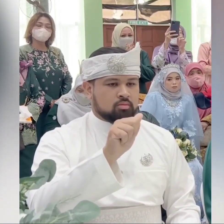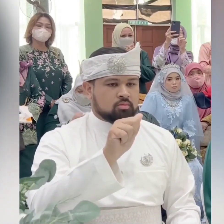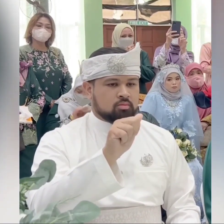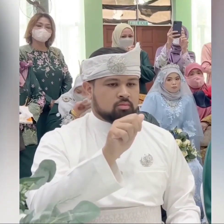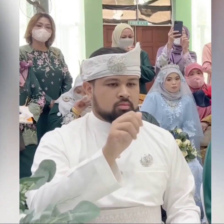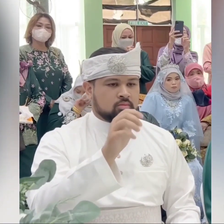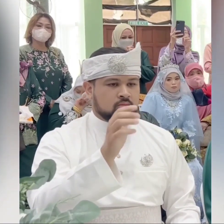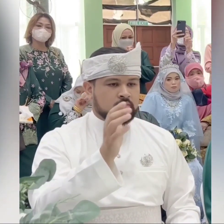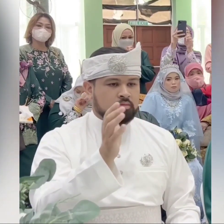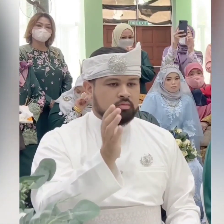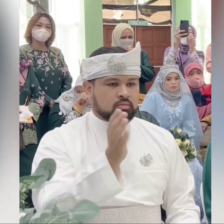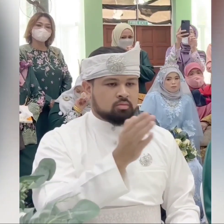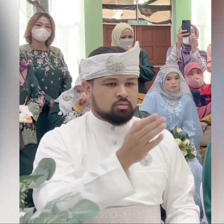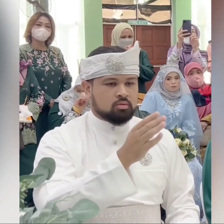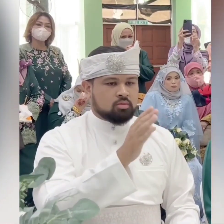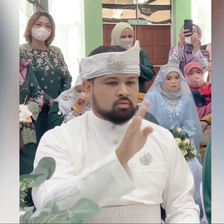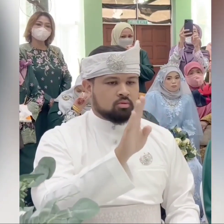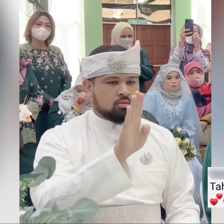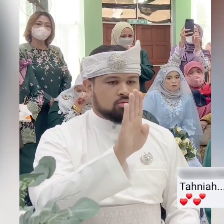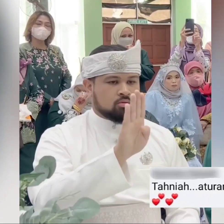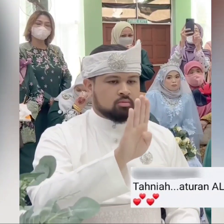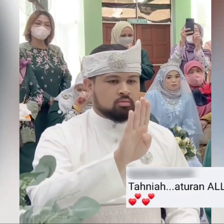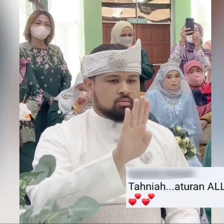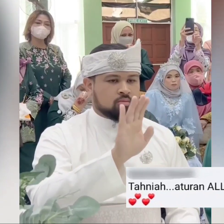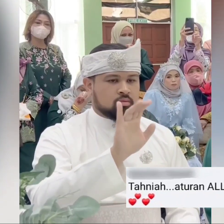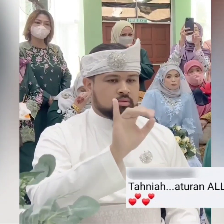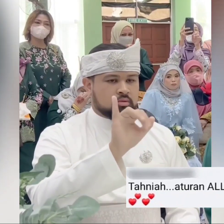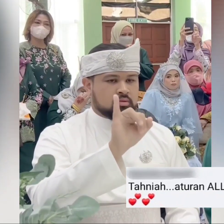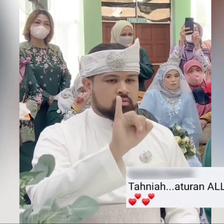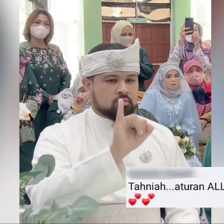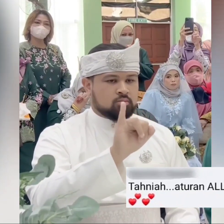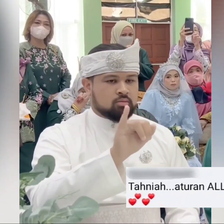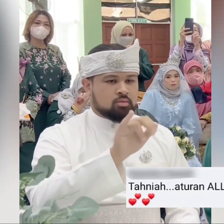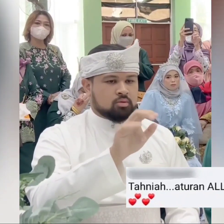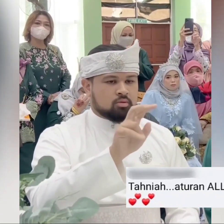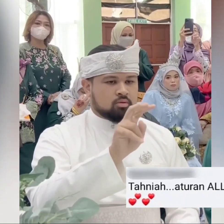akad nikah yang istimewa seperti itu mengundang rasa terharu di kalangan tetamu yang hadir.